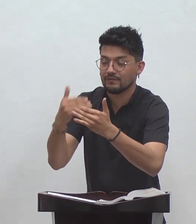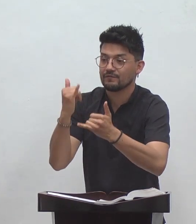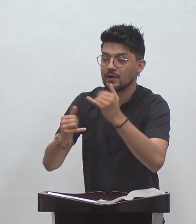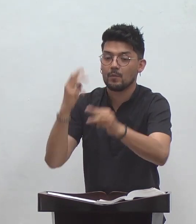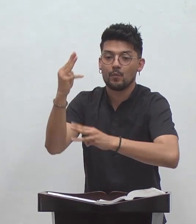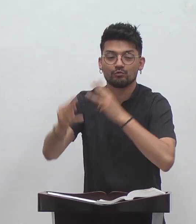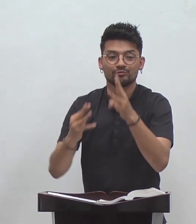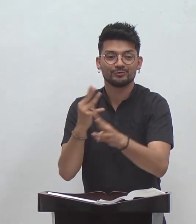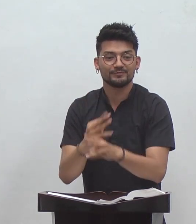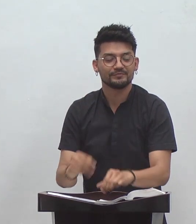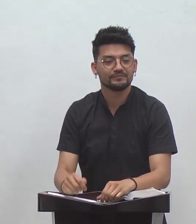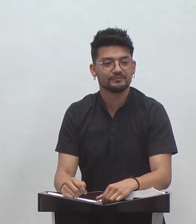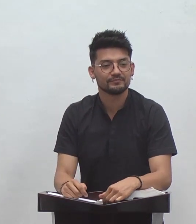el fin del mundo. Amén.